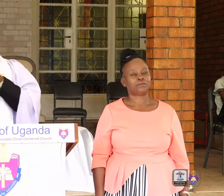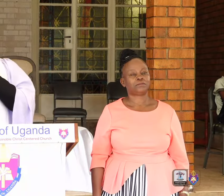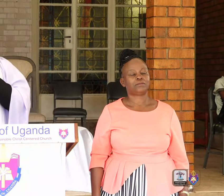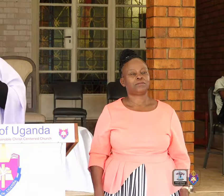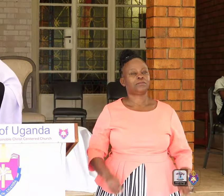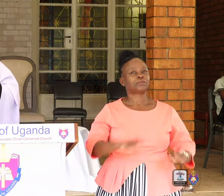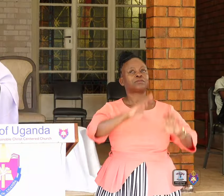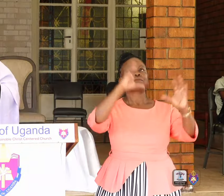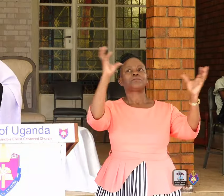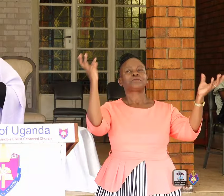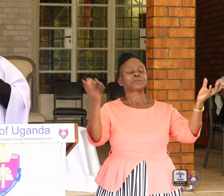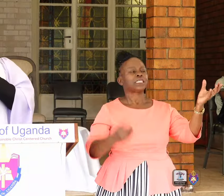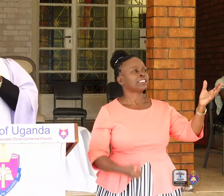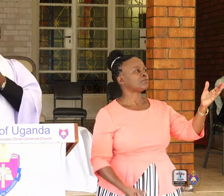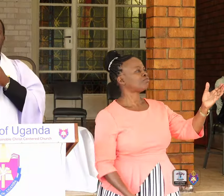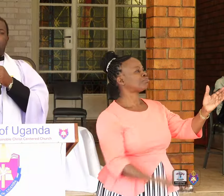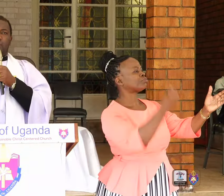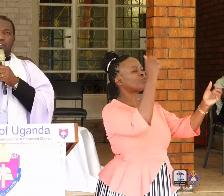ensinga egolokoka n'obulimba